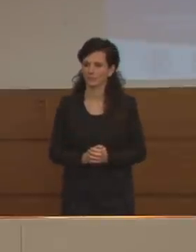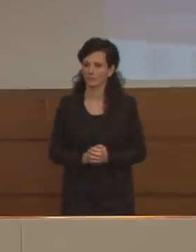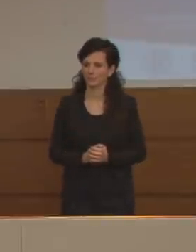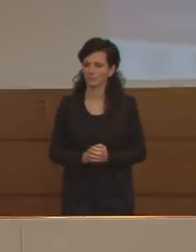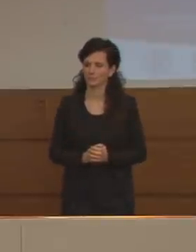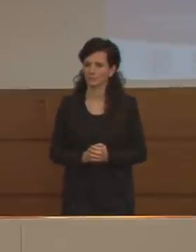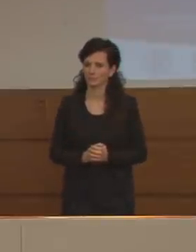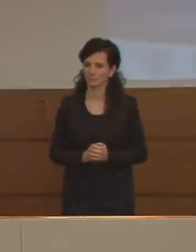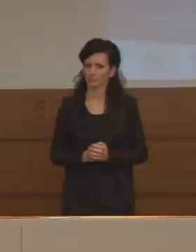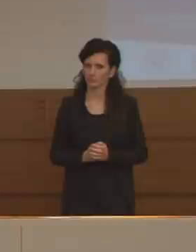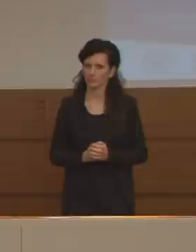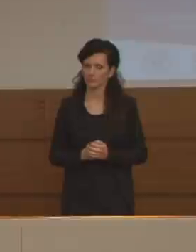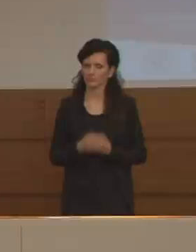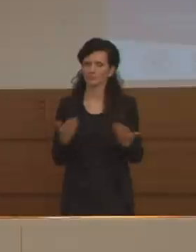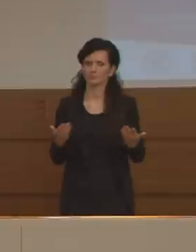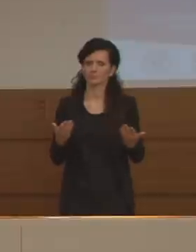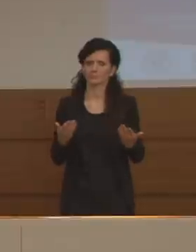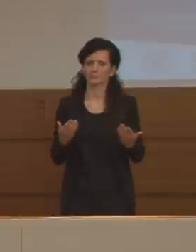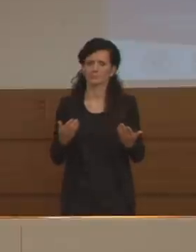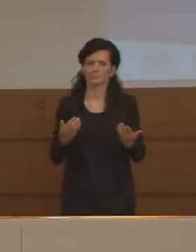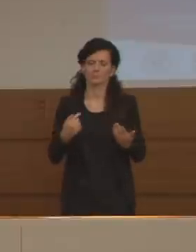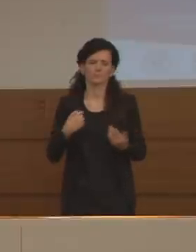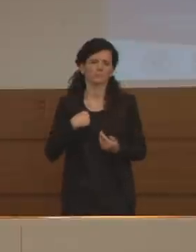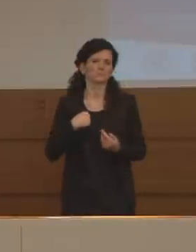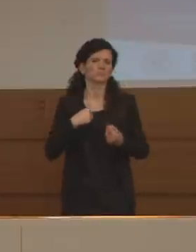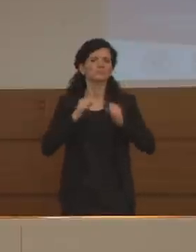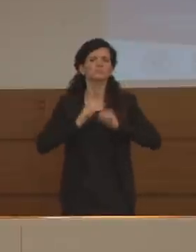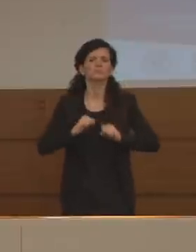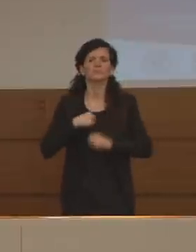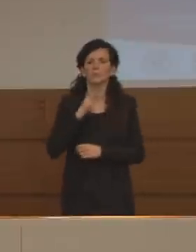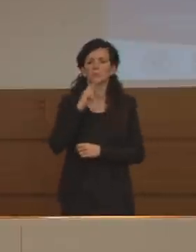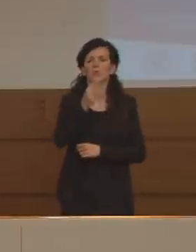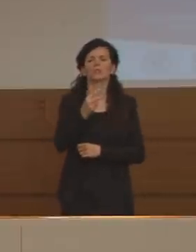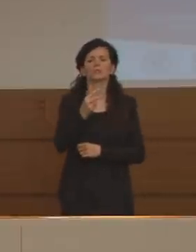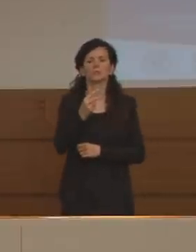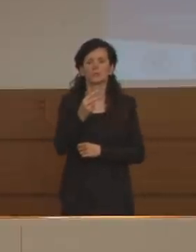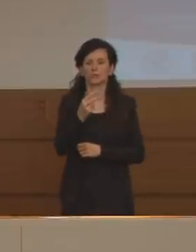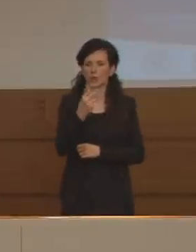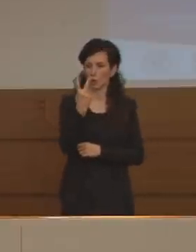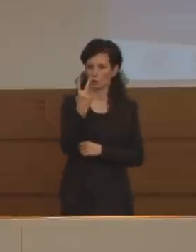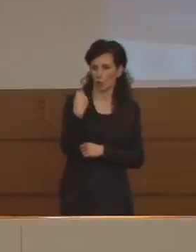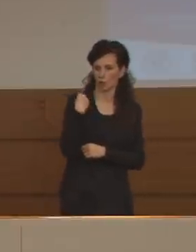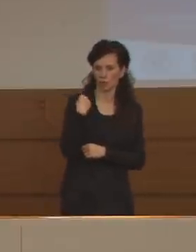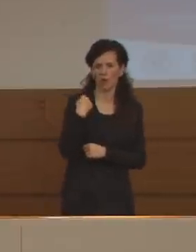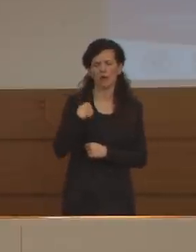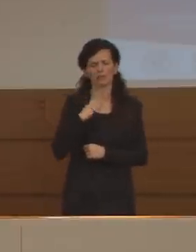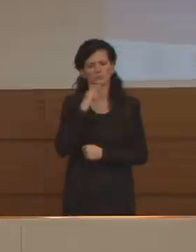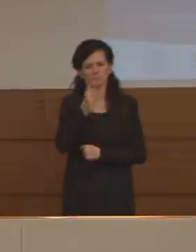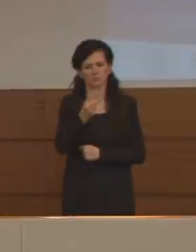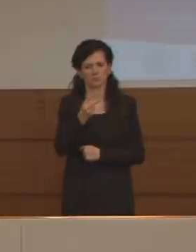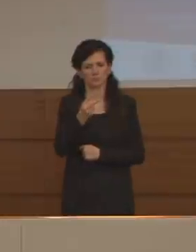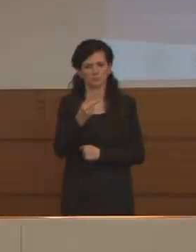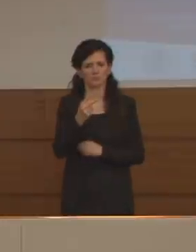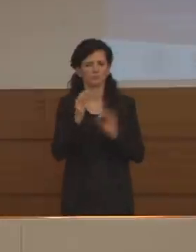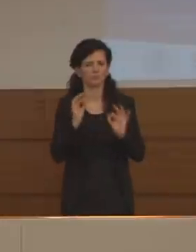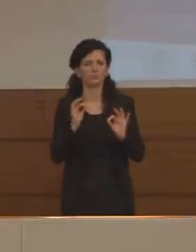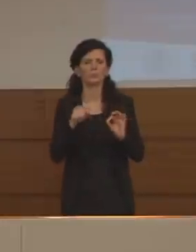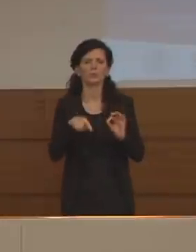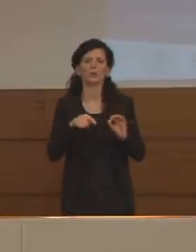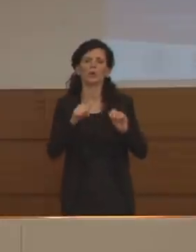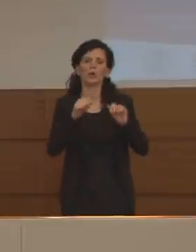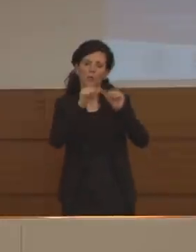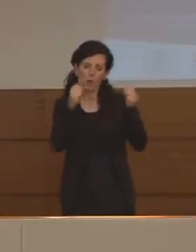poter rispondere a tutte e due le domande con quello che il modello di intervento che noi abbiamo nella